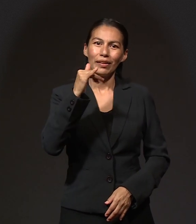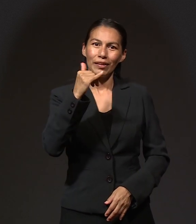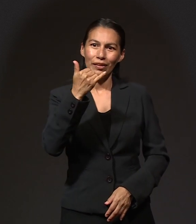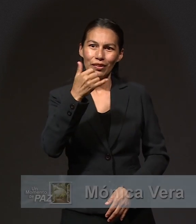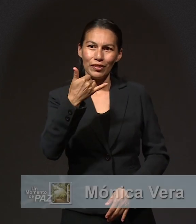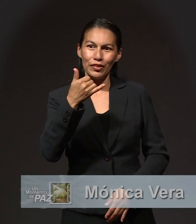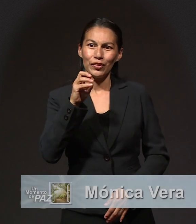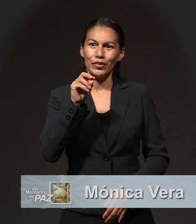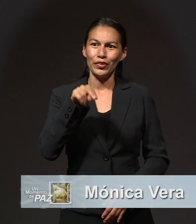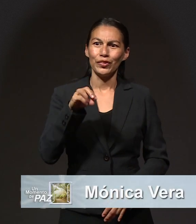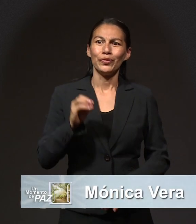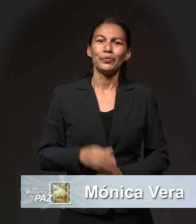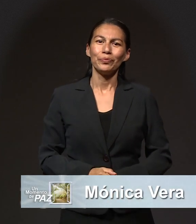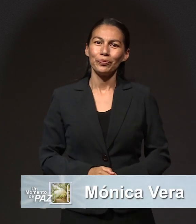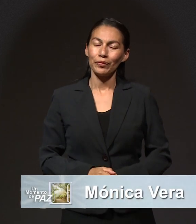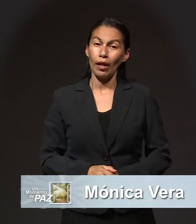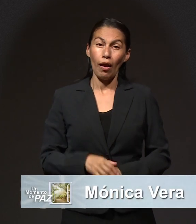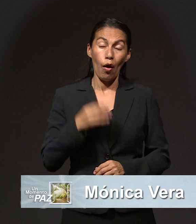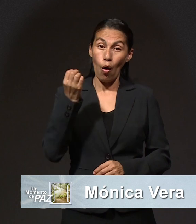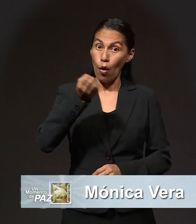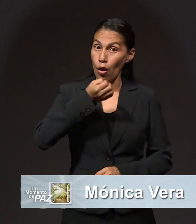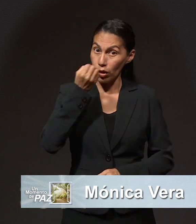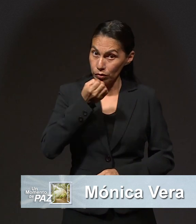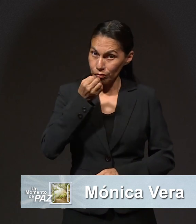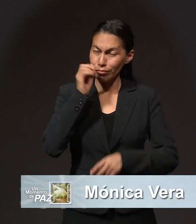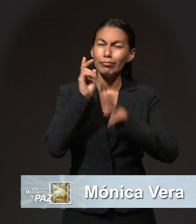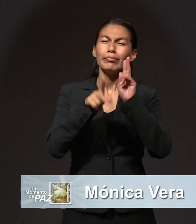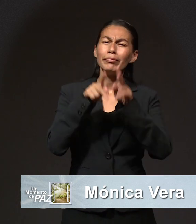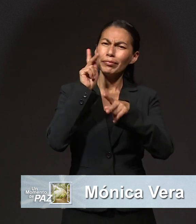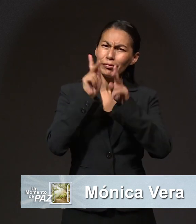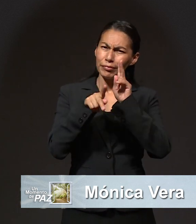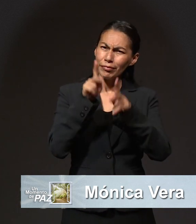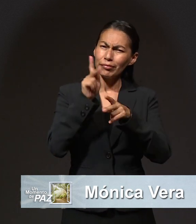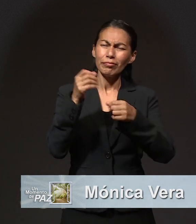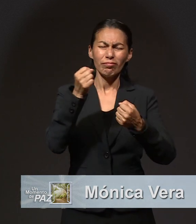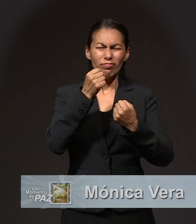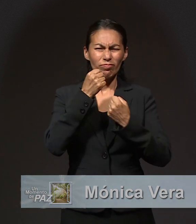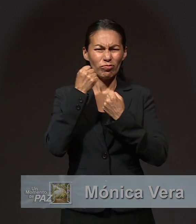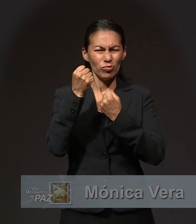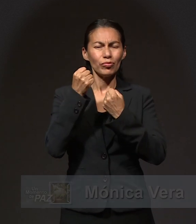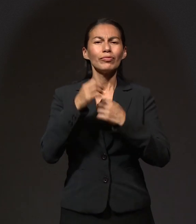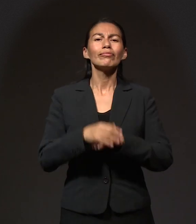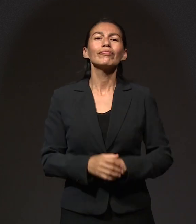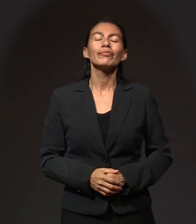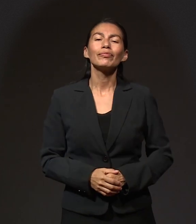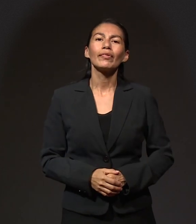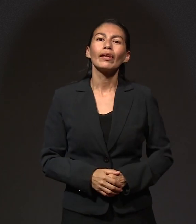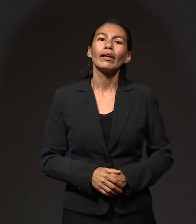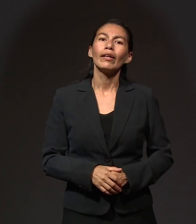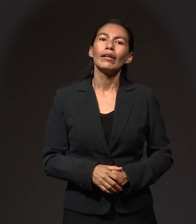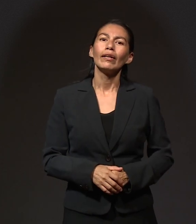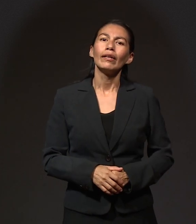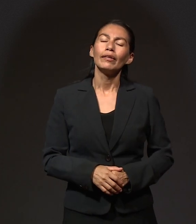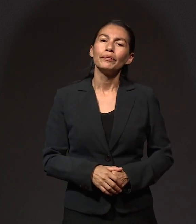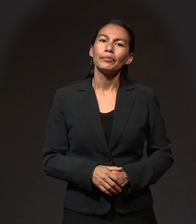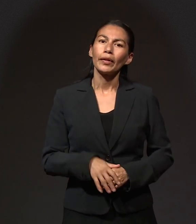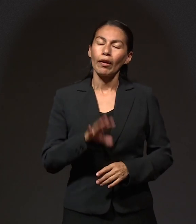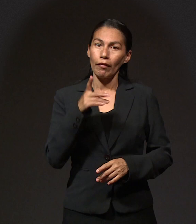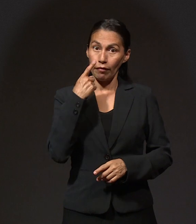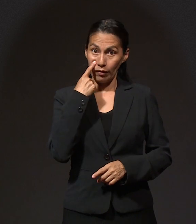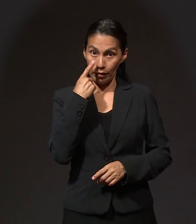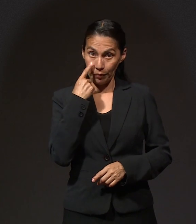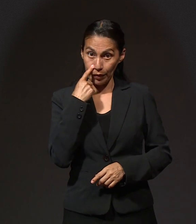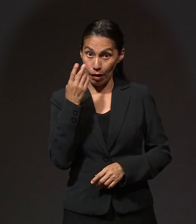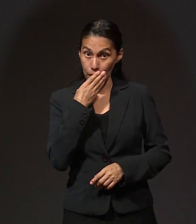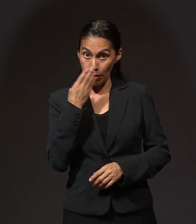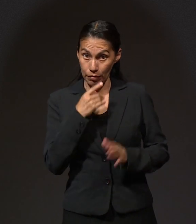para hablar, desde luego, sobre el poder de la oración. En la Biblia se cuenta que